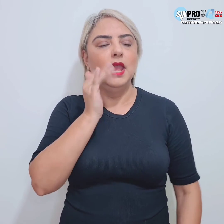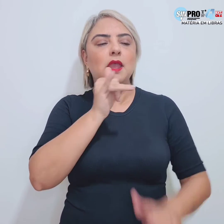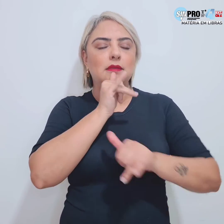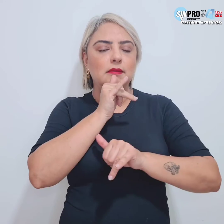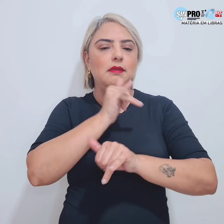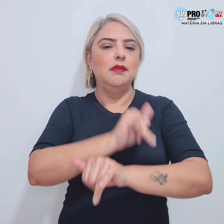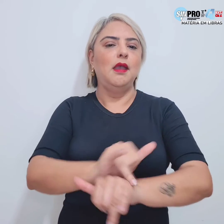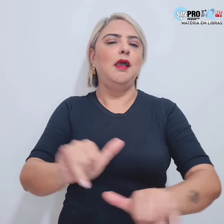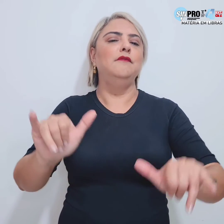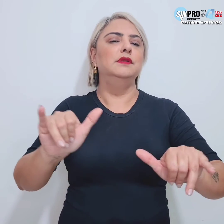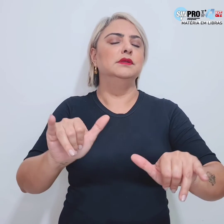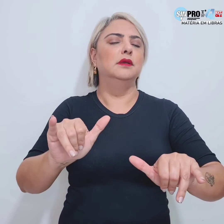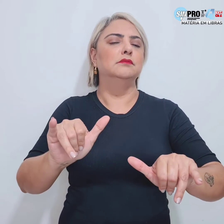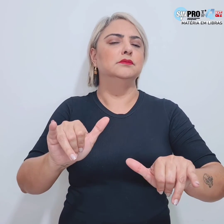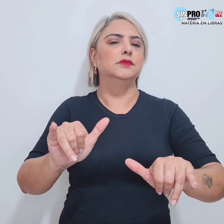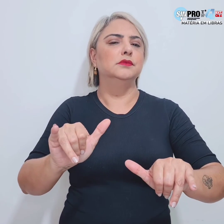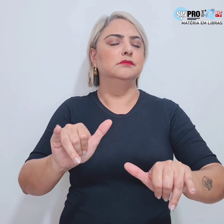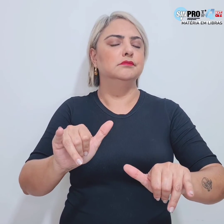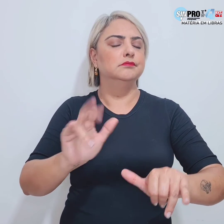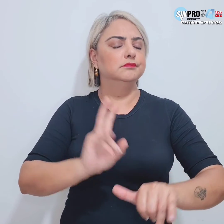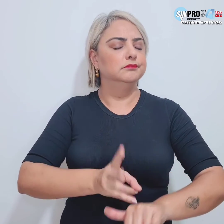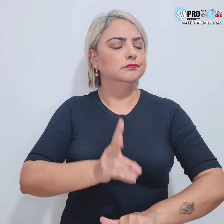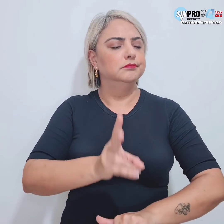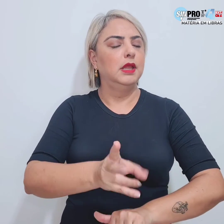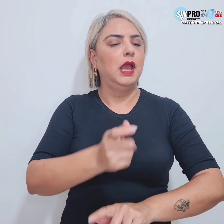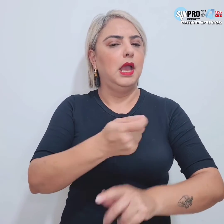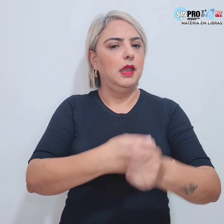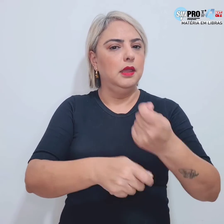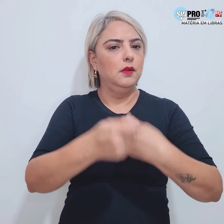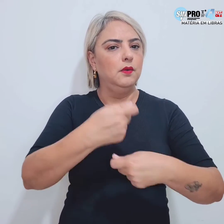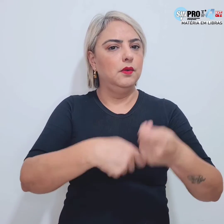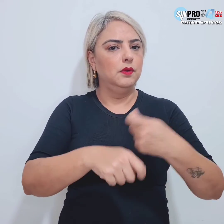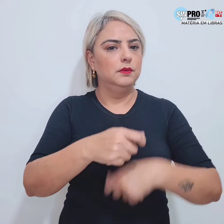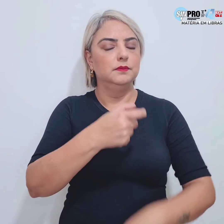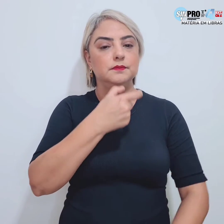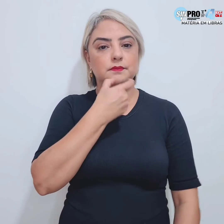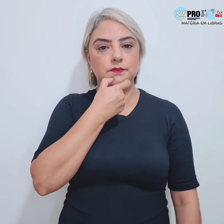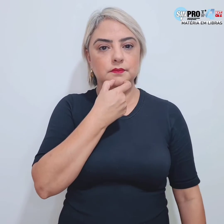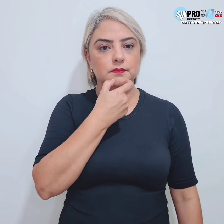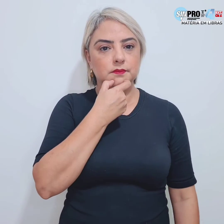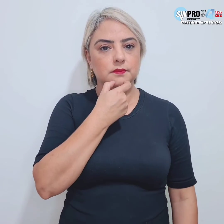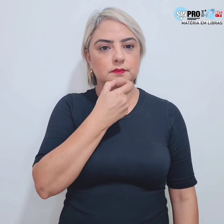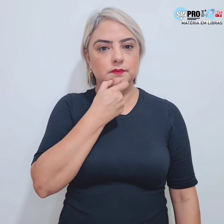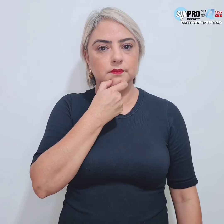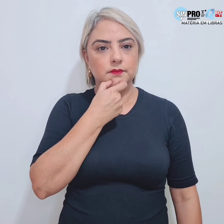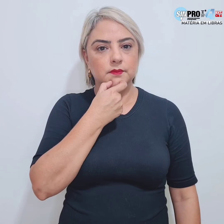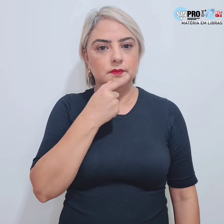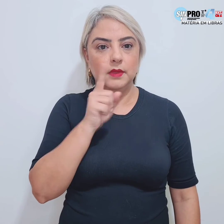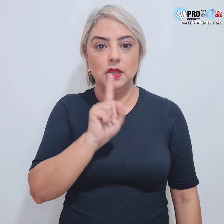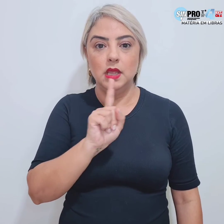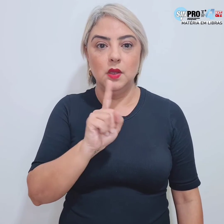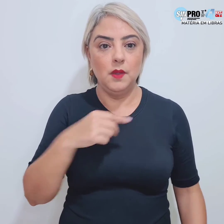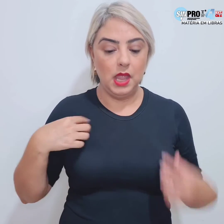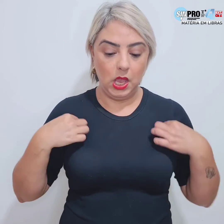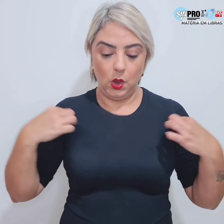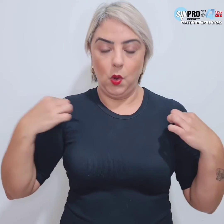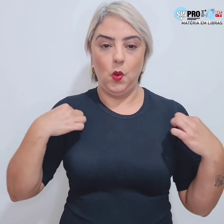insistentemente. A economia neoliberal não é roupa que se vista